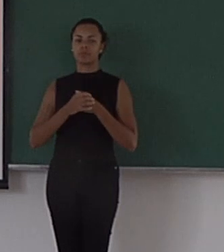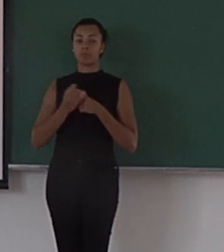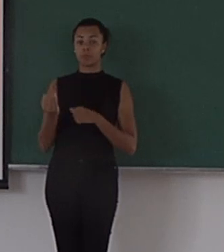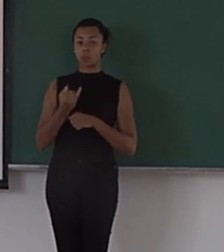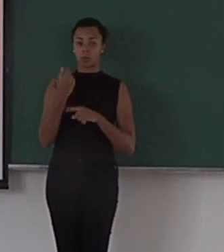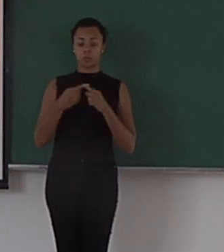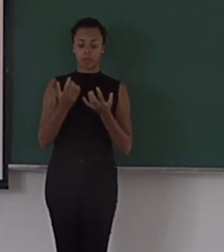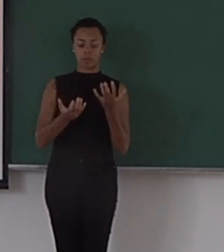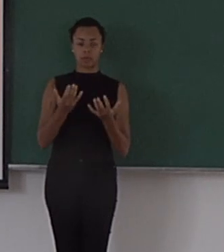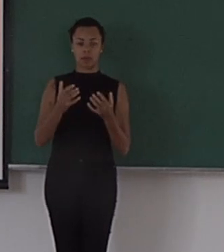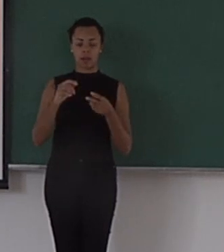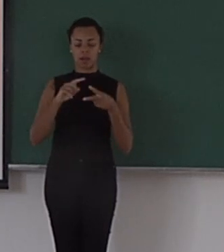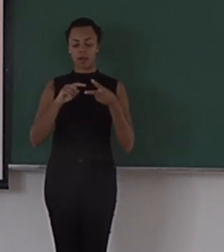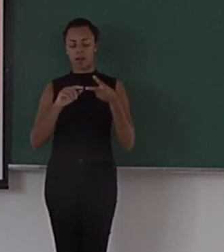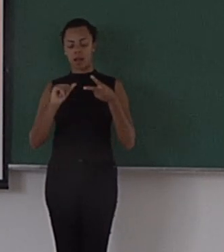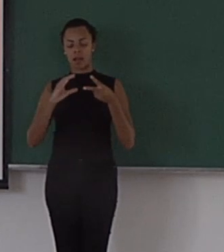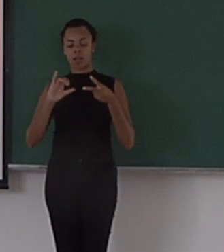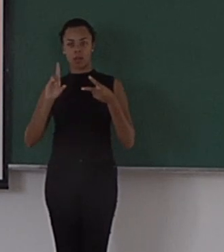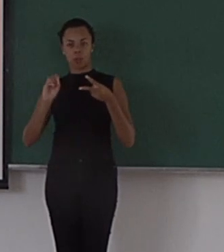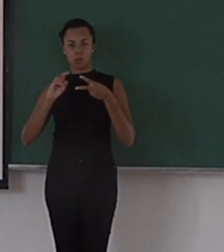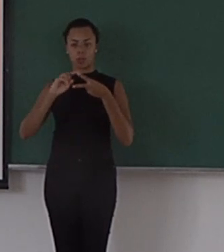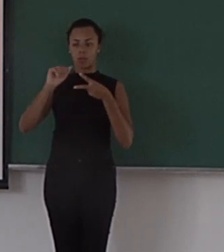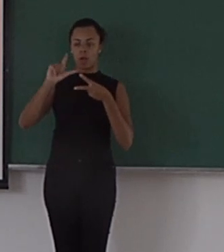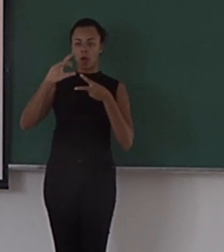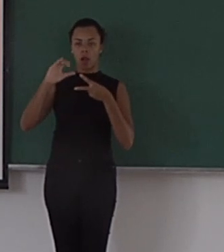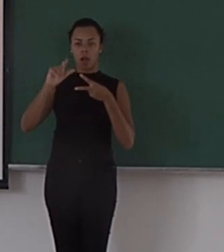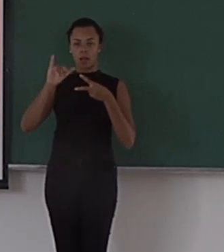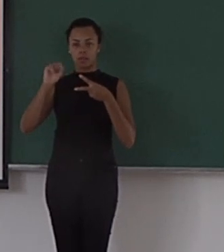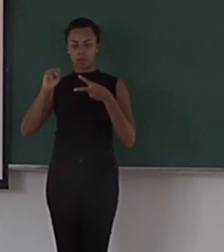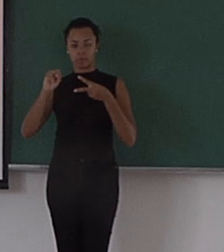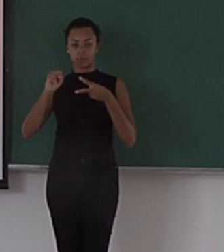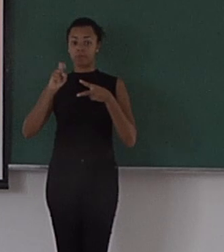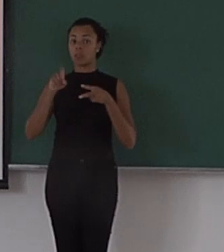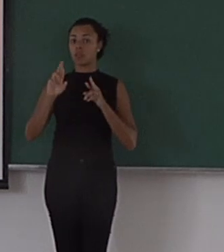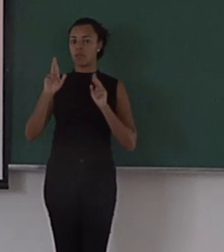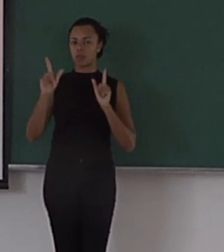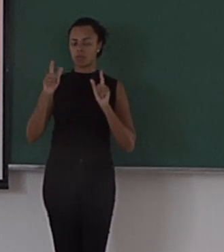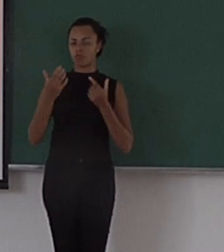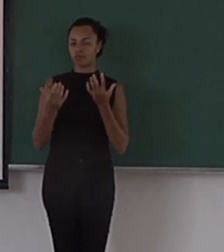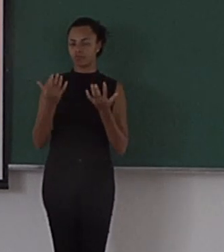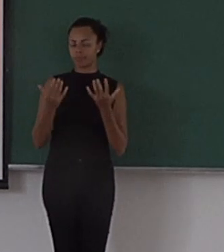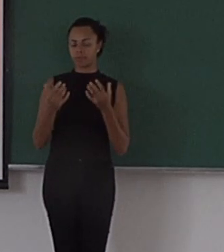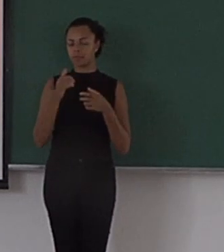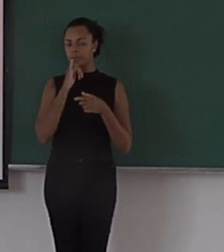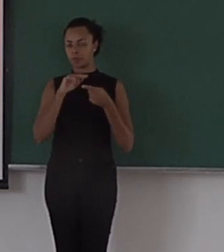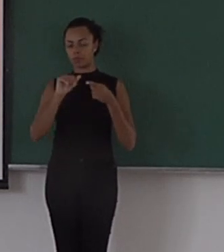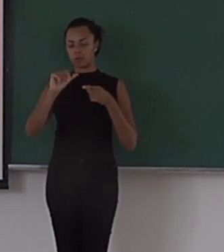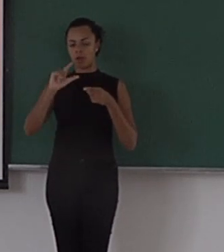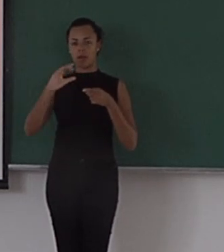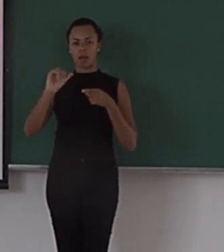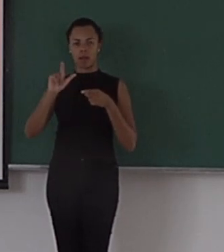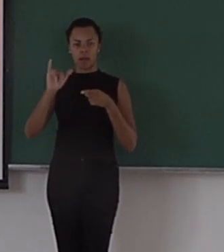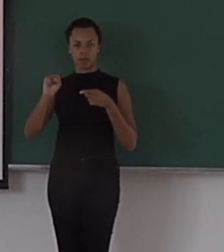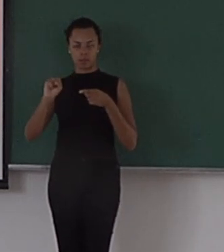ácidos e dos álcalis, clinicamente, elas se apresentam diferente, tá? Então, por exemplo, os álcalis,